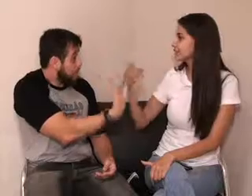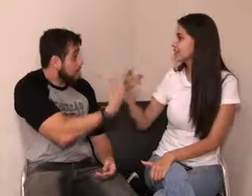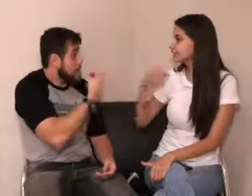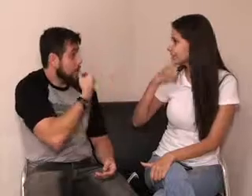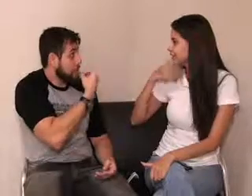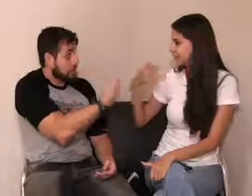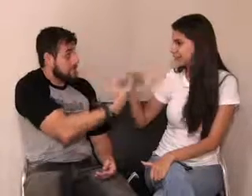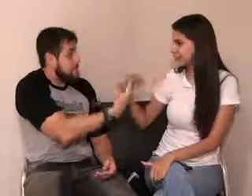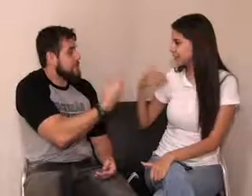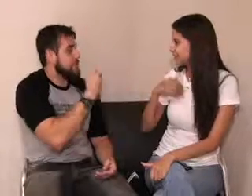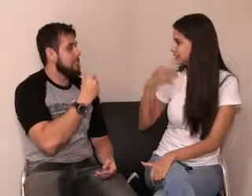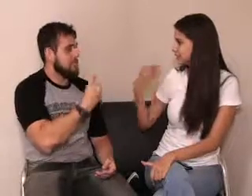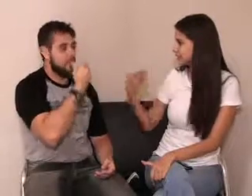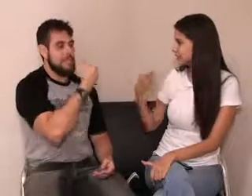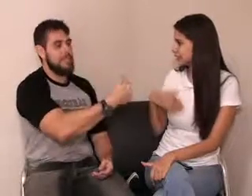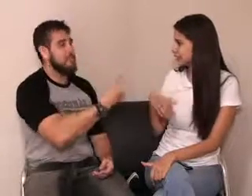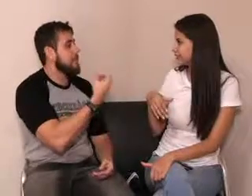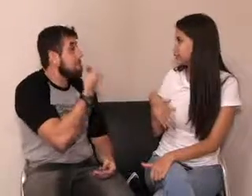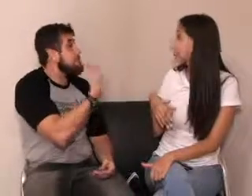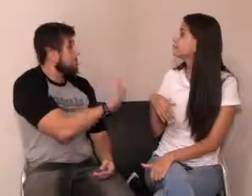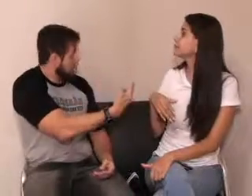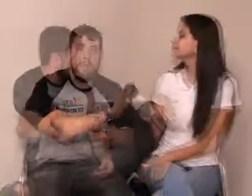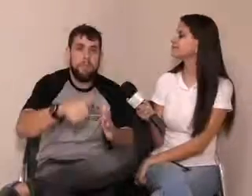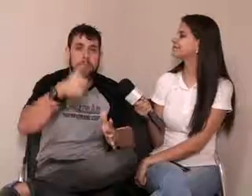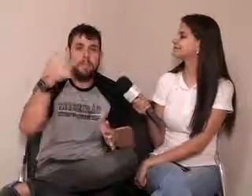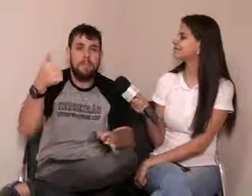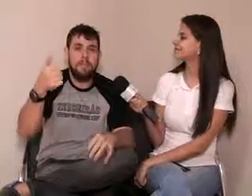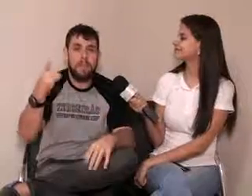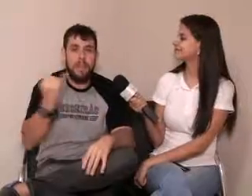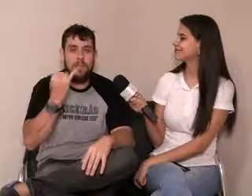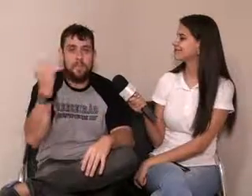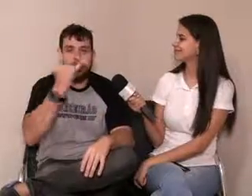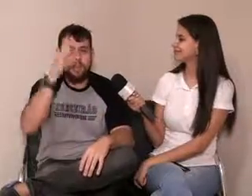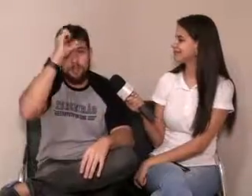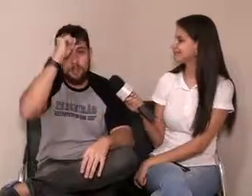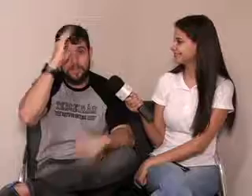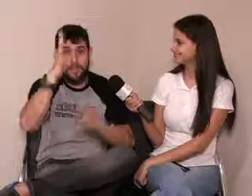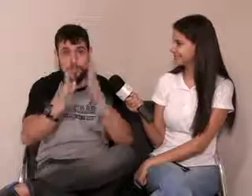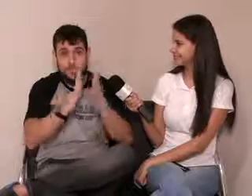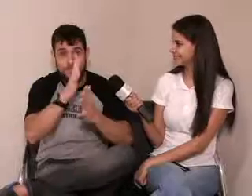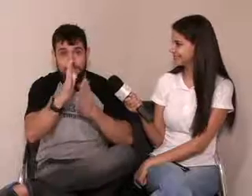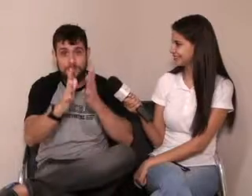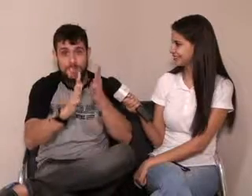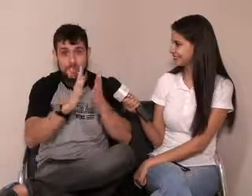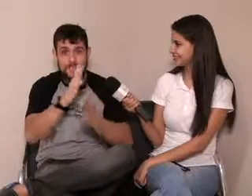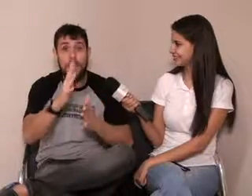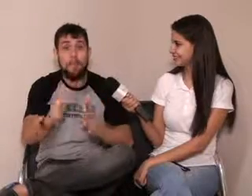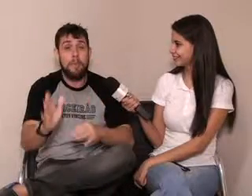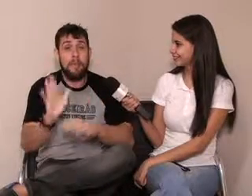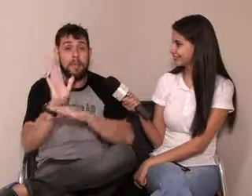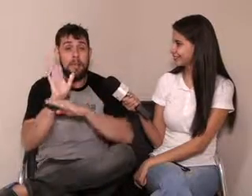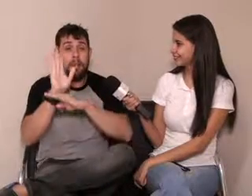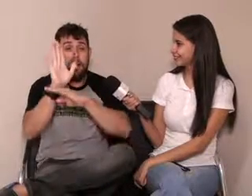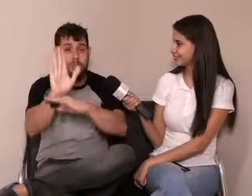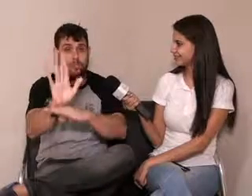um recado em Libras para o pessoal de casa. Primeiro, é importante aprender Libras para ajudar